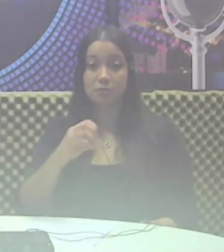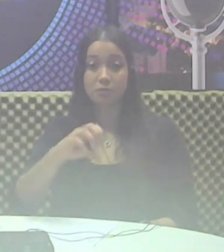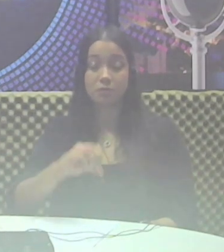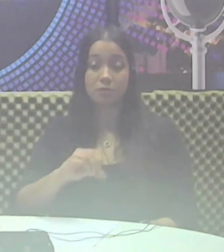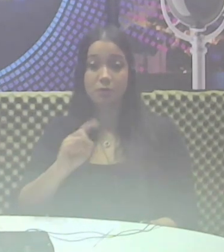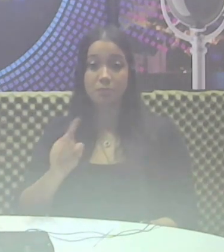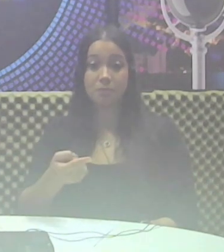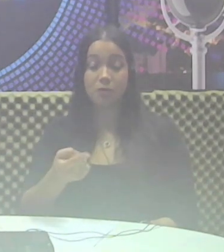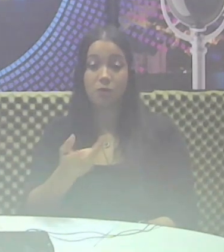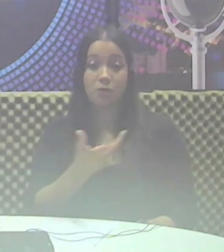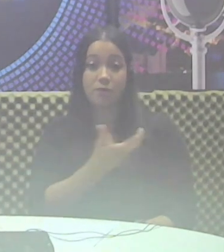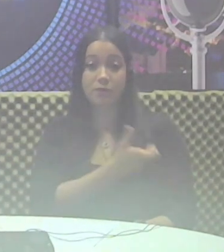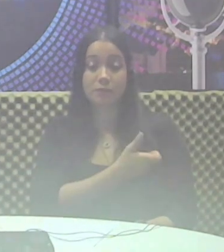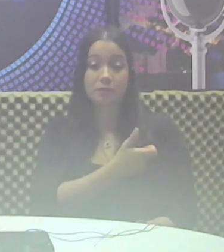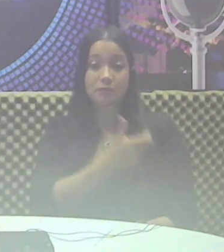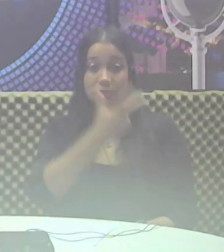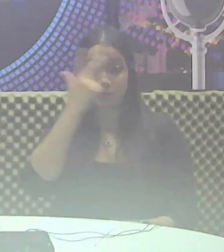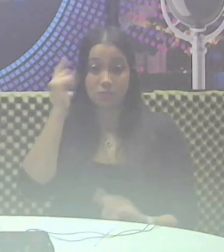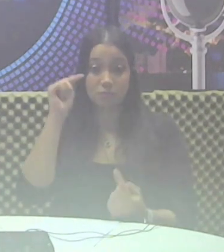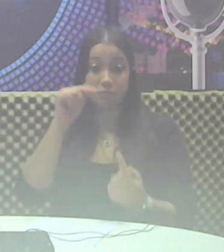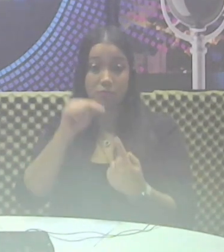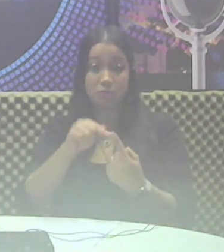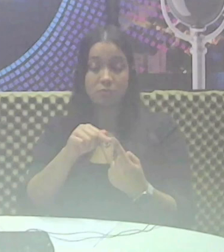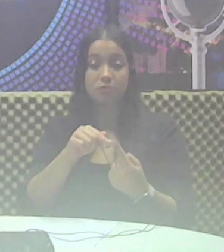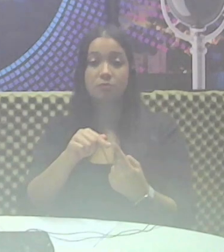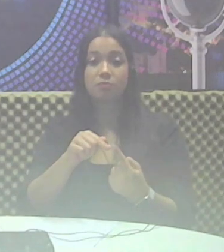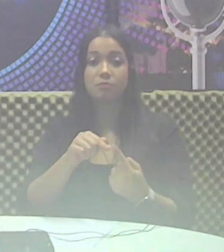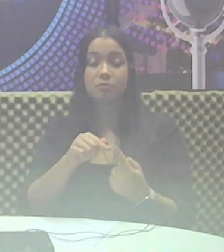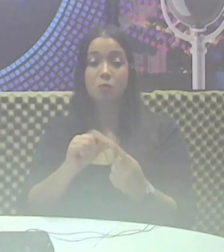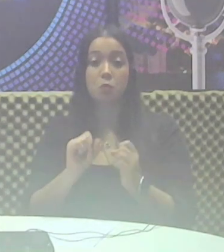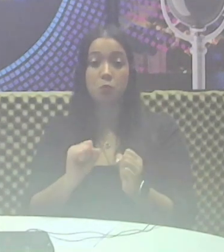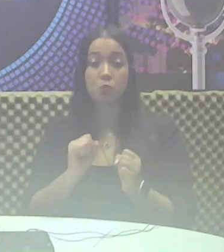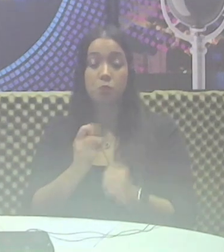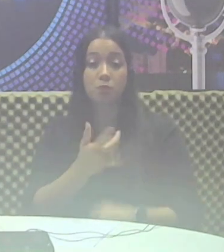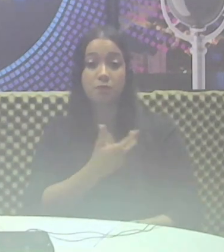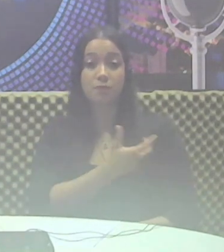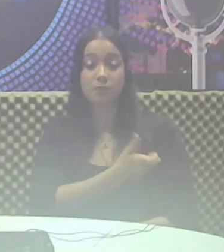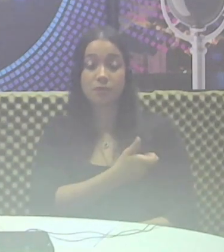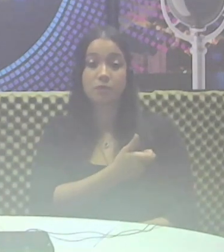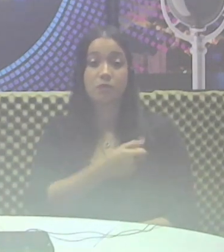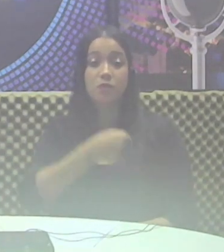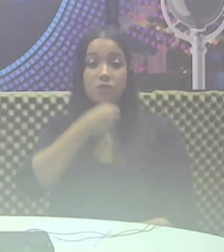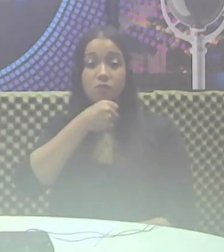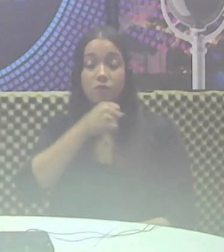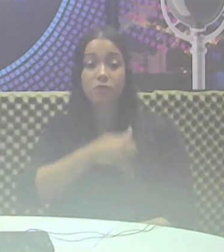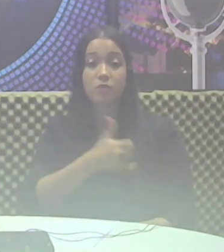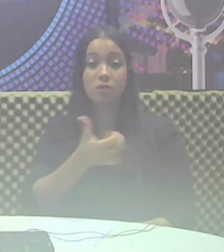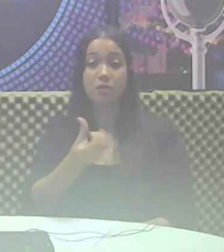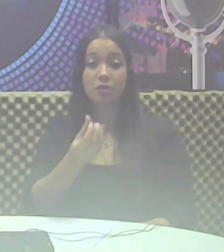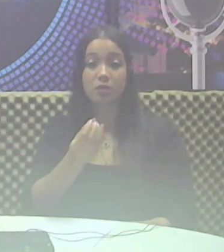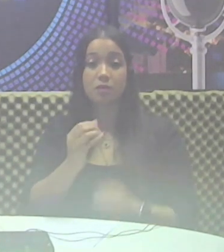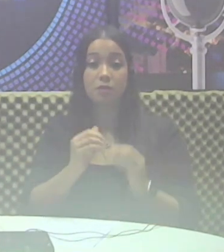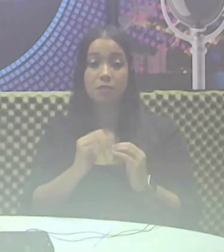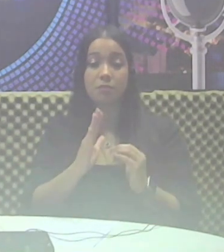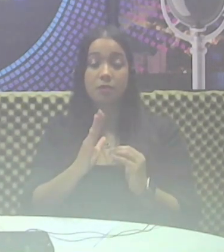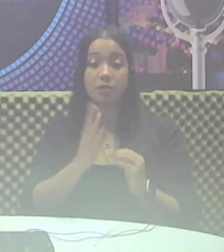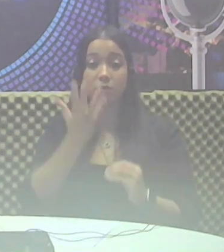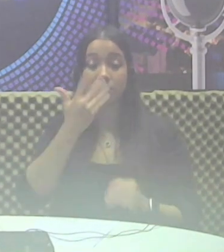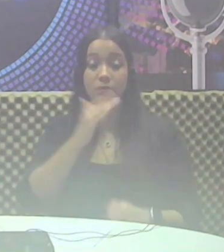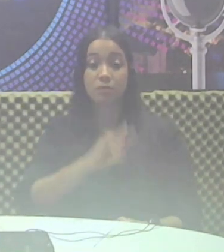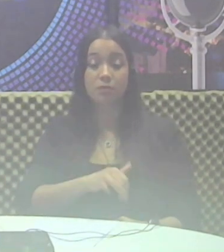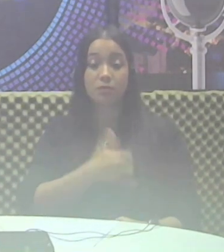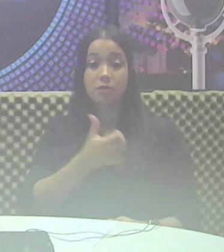269 mil doses no público-alvo da campanha. Podem se vacinar idosos com 60 anos ou mais, crianças de